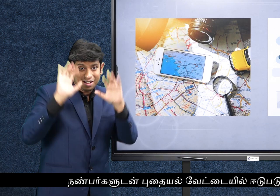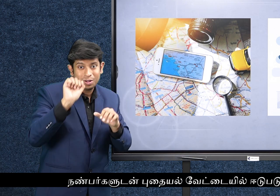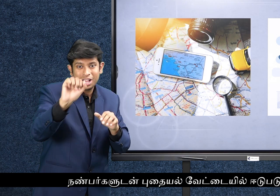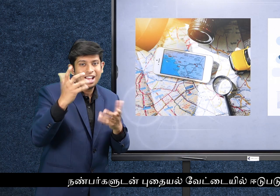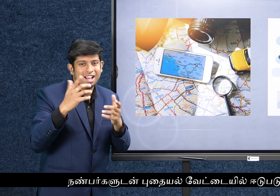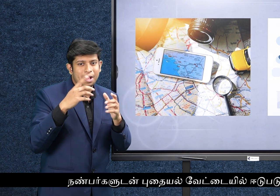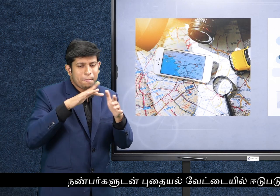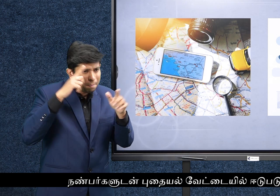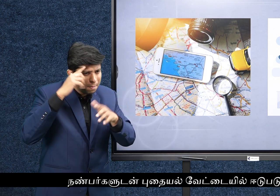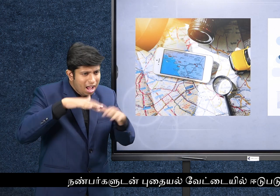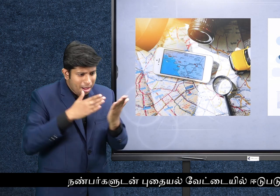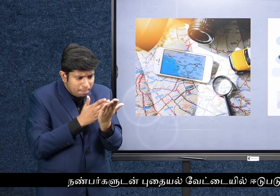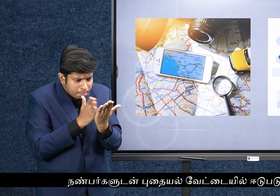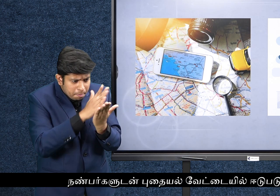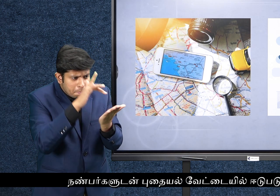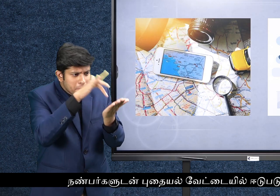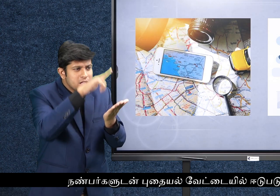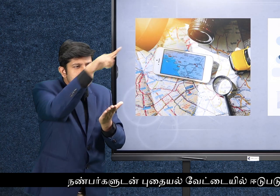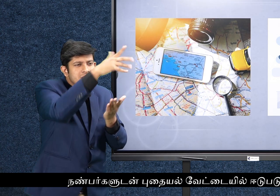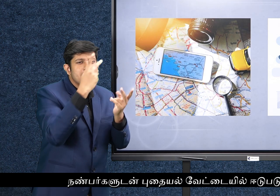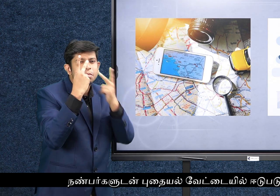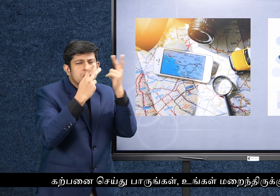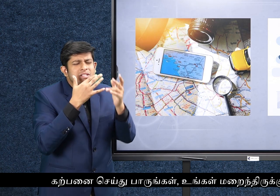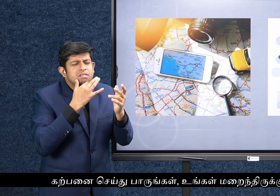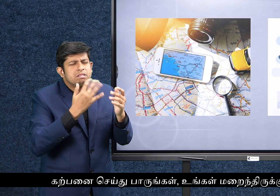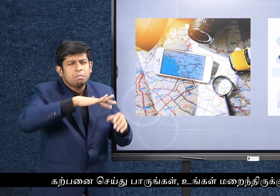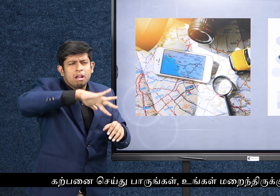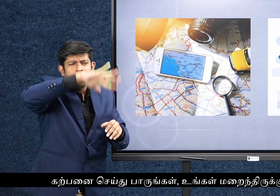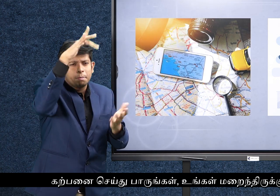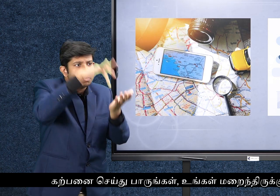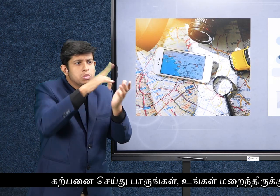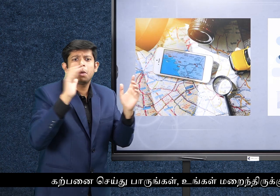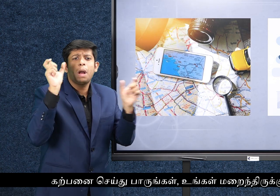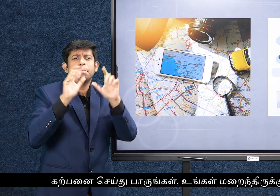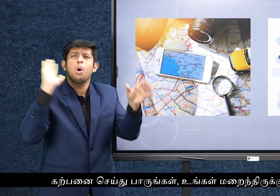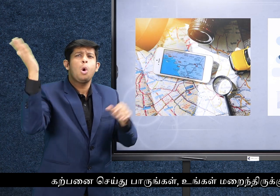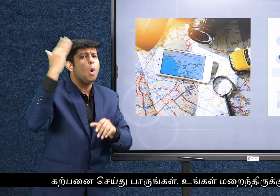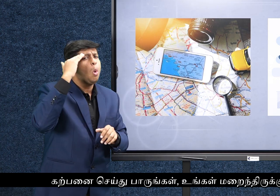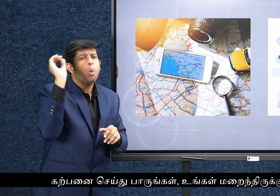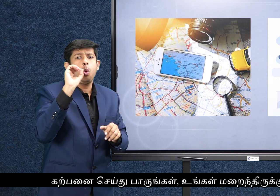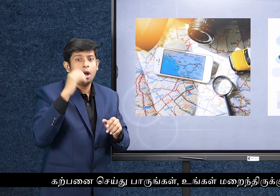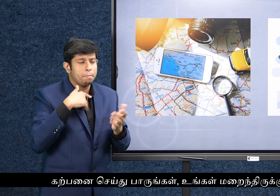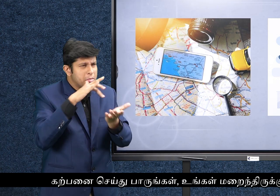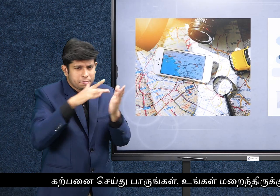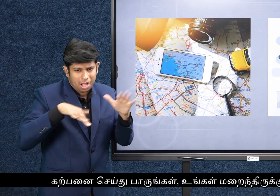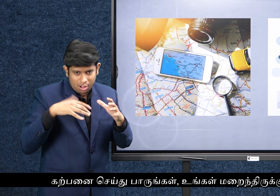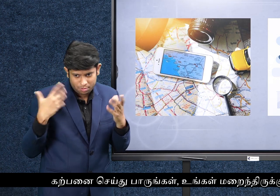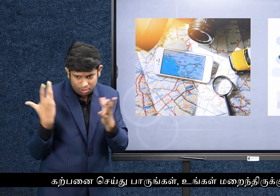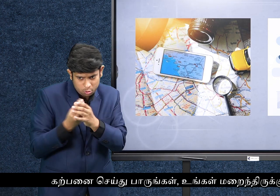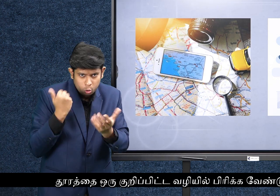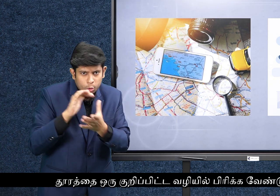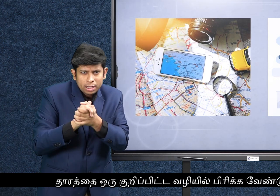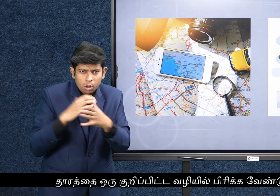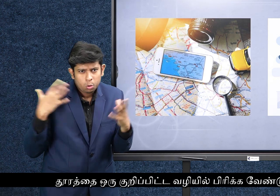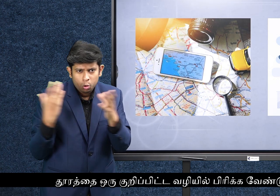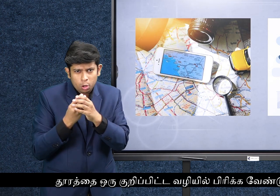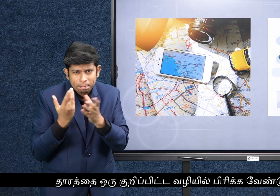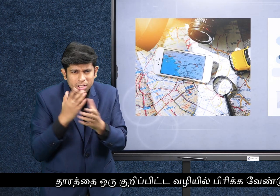ஈடுபடுகிறீர்கள் என்று கற்பனை செய்து பாருங்கள். உங்கள் மறைந்திருக்கும் புதையல்களுக்கான தூரத்தை ஒரு குறிப்பிட்ட வழியில்